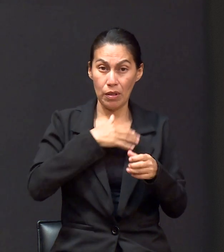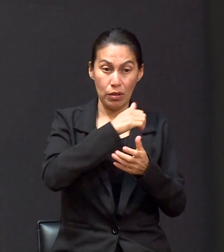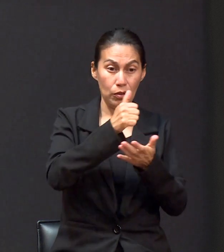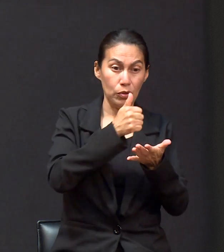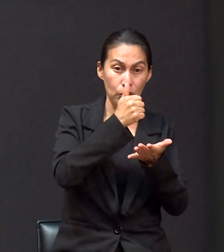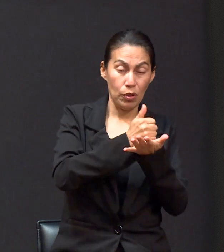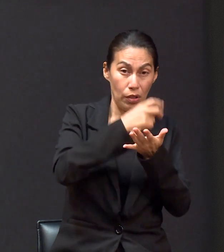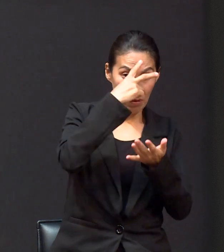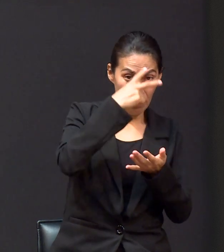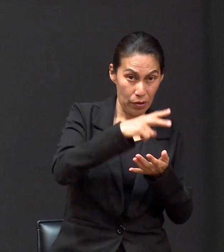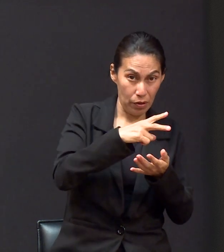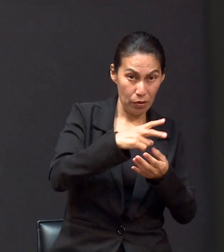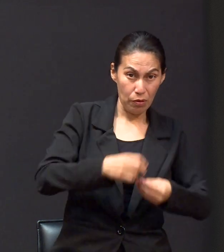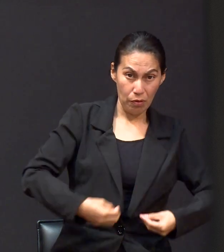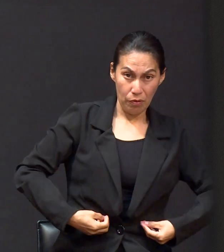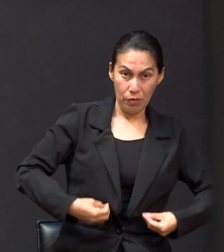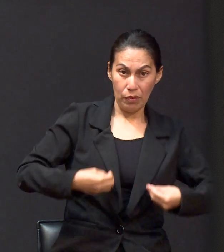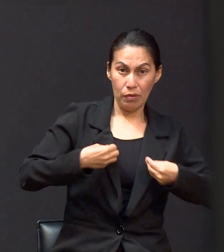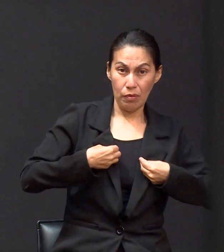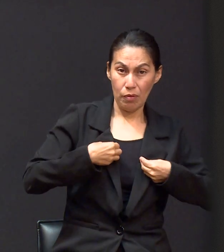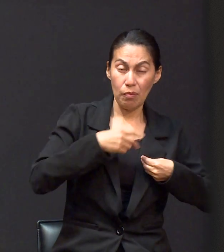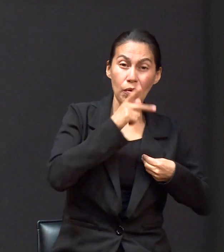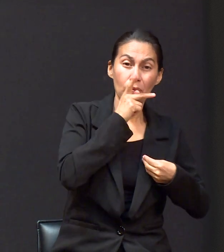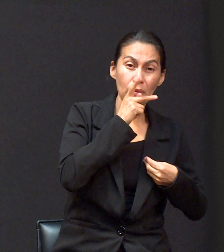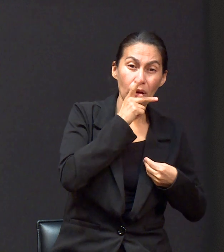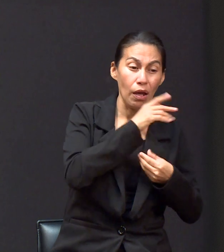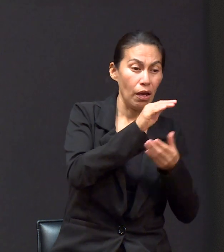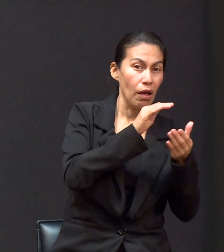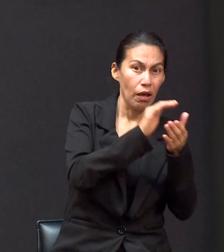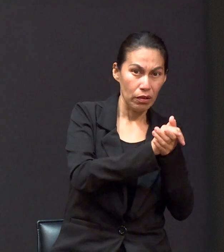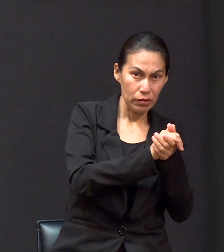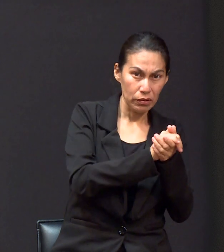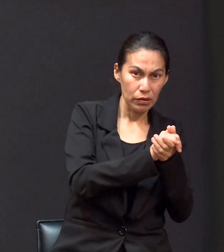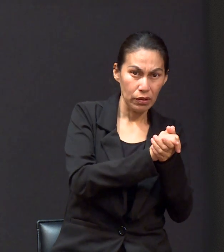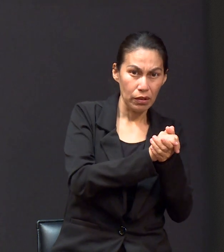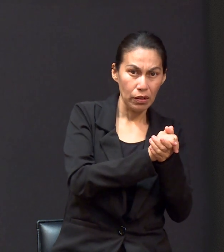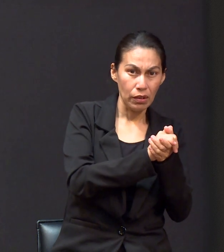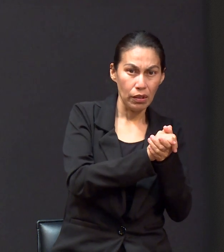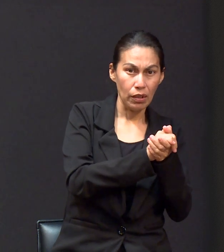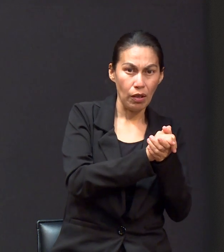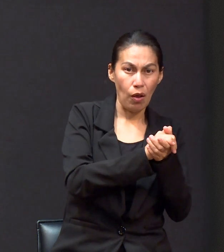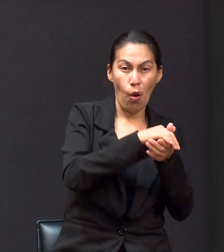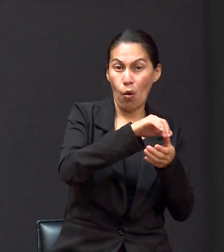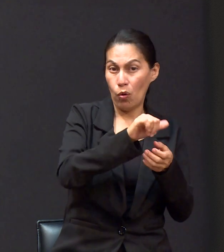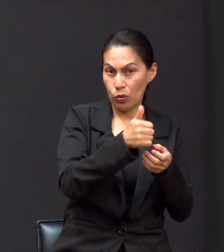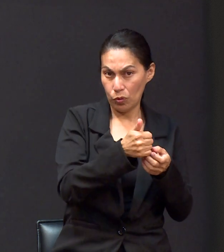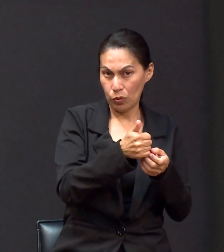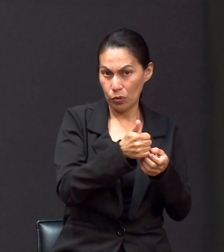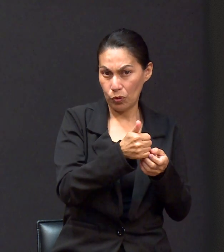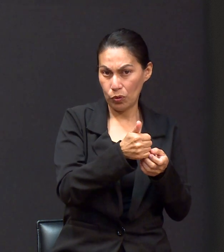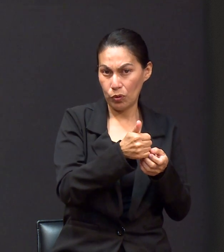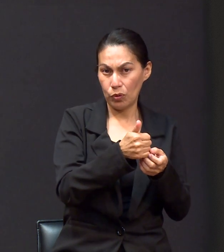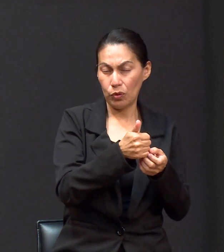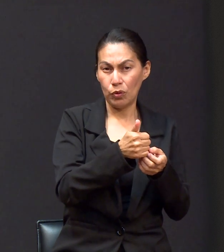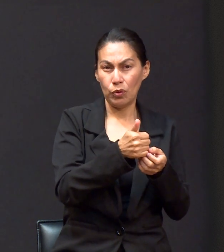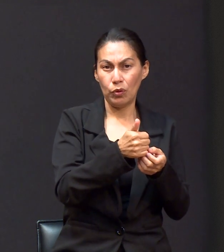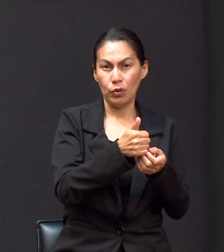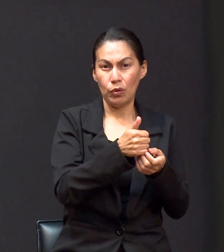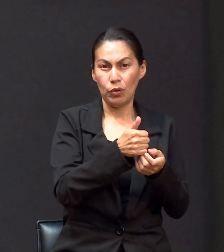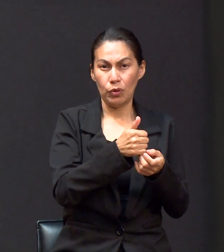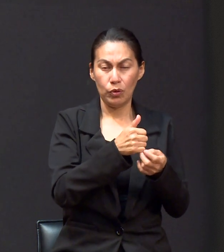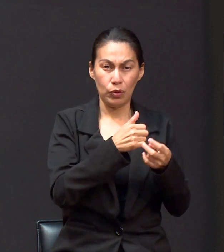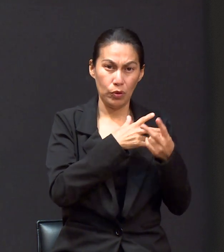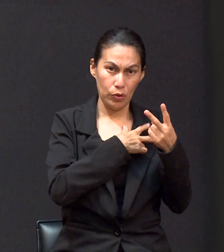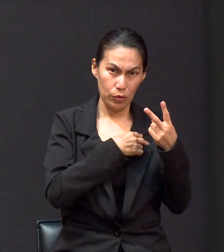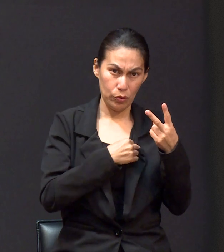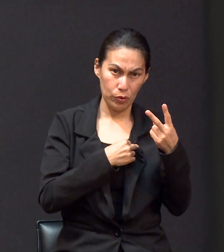y a mí me llevan a vivir a México con papá. Mi padre se casa y procrea, se vuelve a